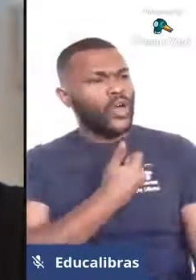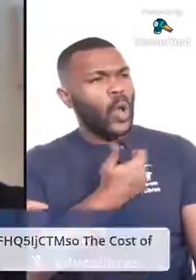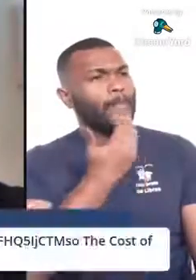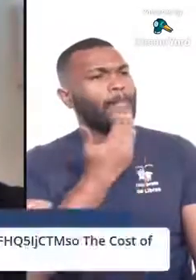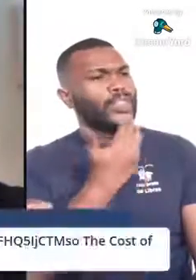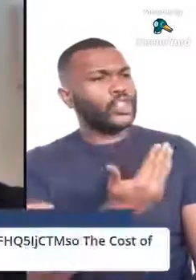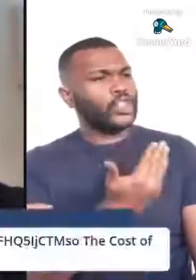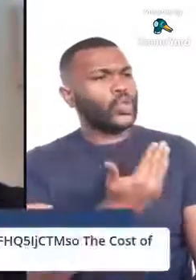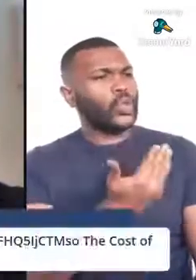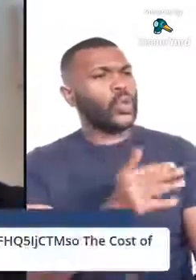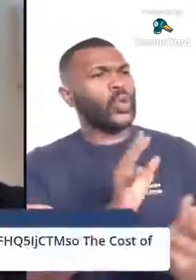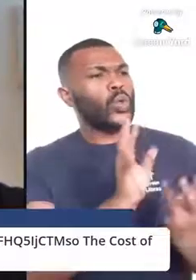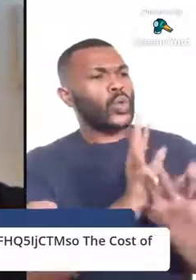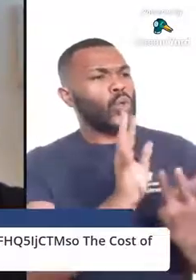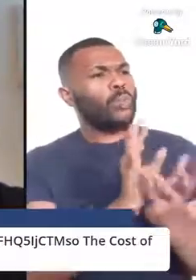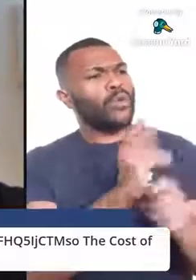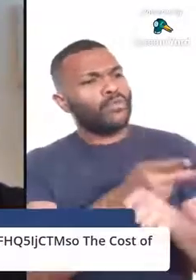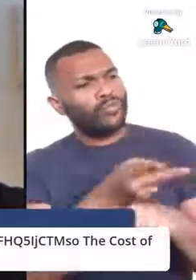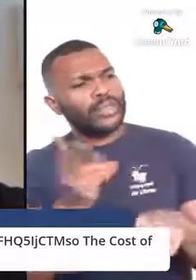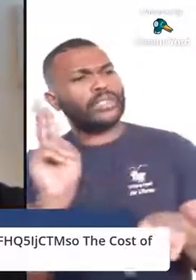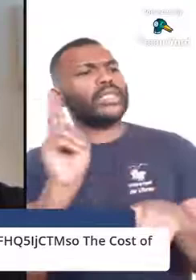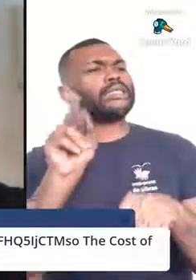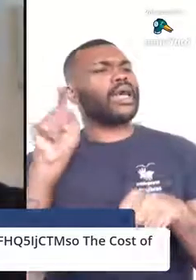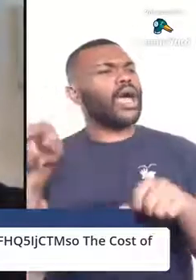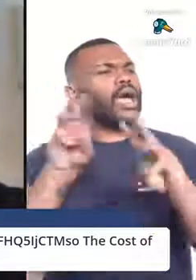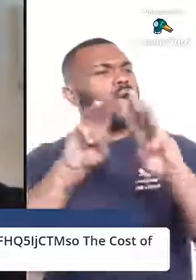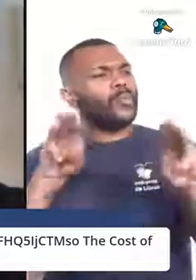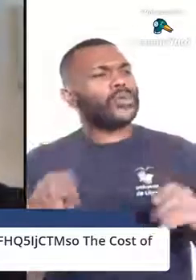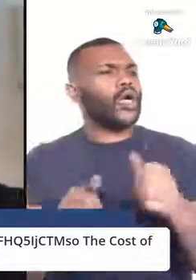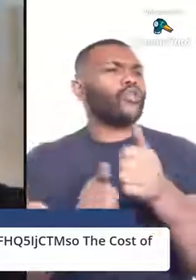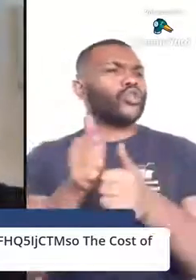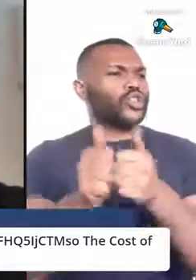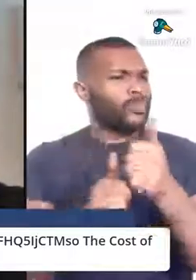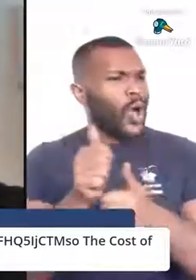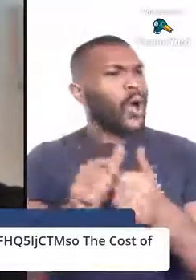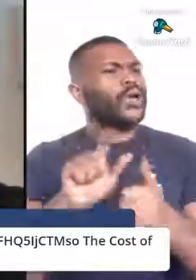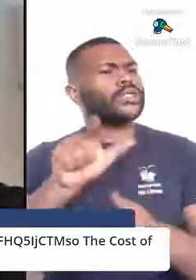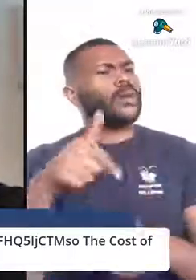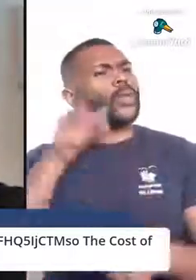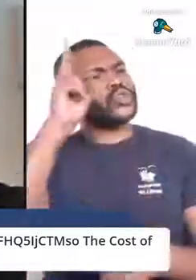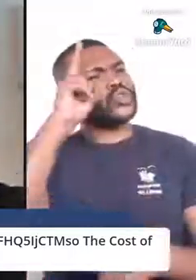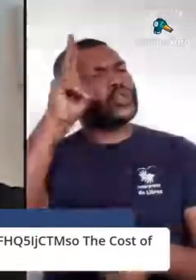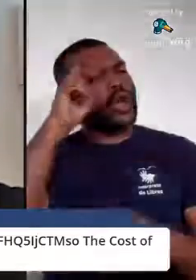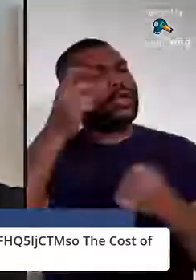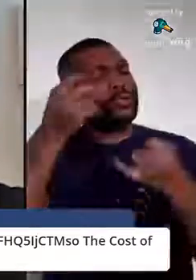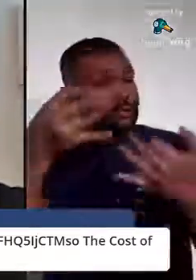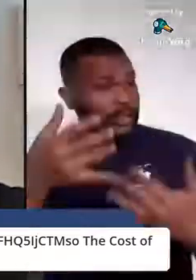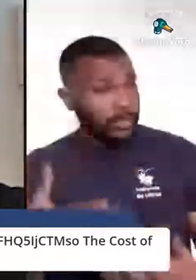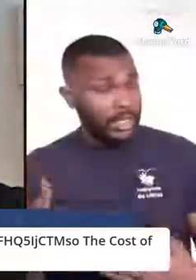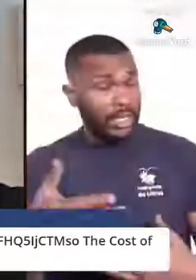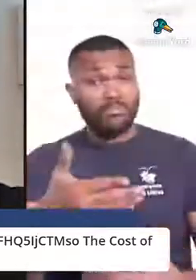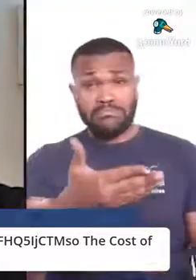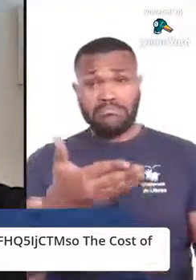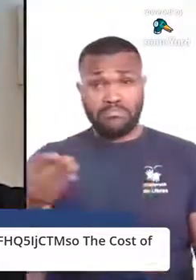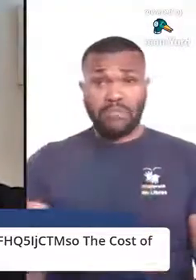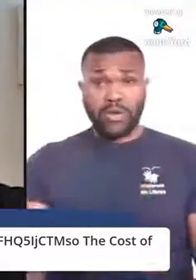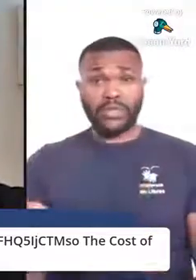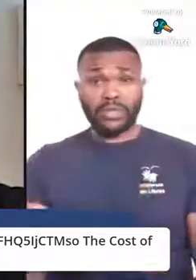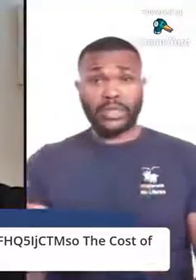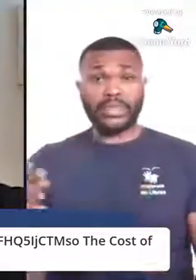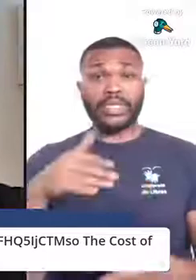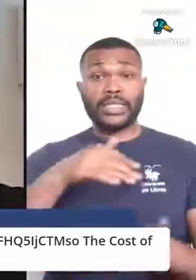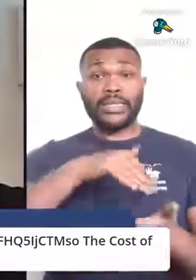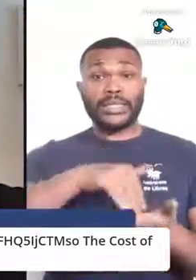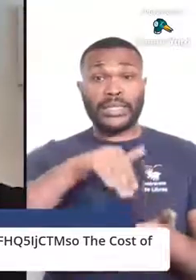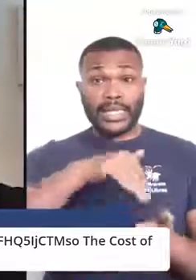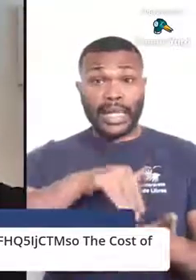dos grupos que visitavam, né, e o Museu do Futebol. Então, depois você pode até contar essa história, mas contando para o público. Então, a Secretaria Municipal da